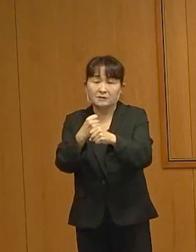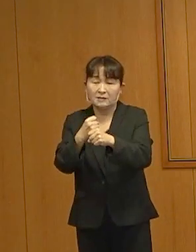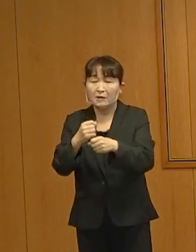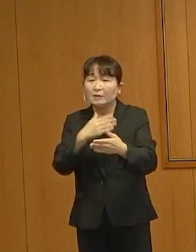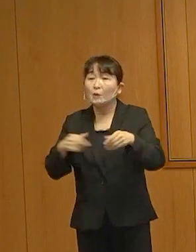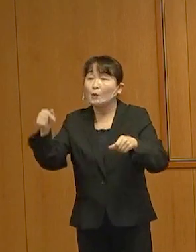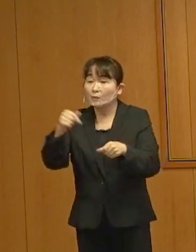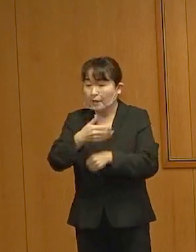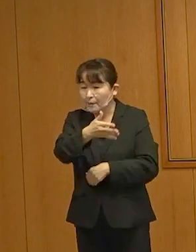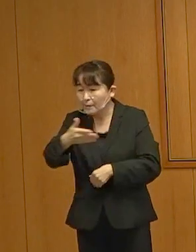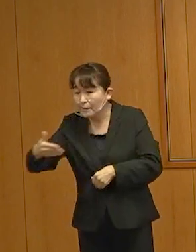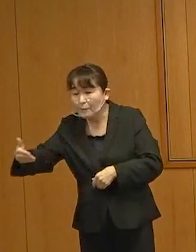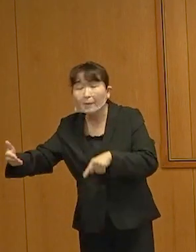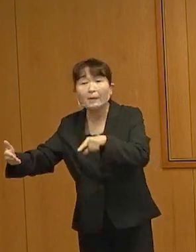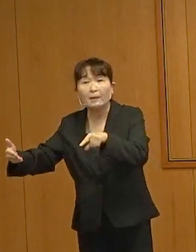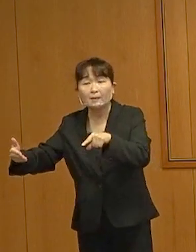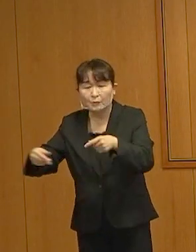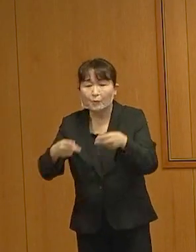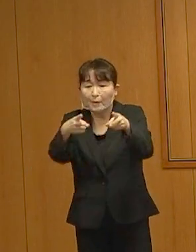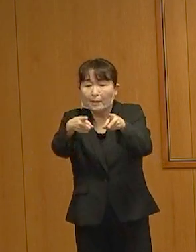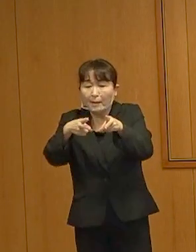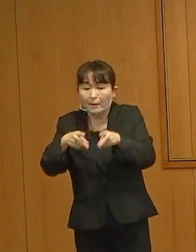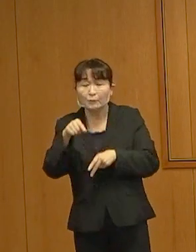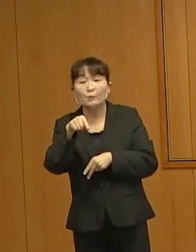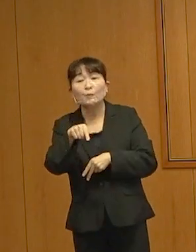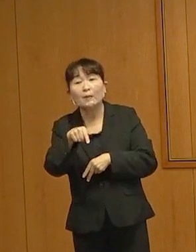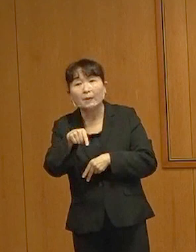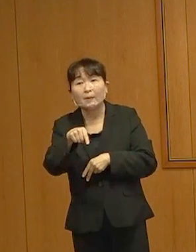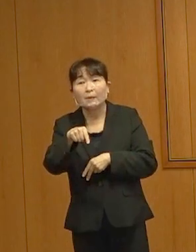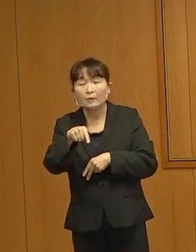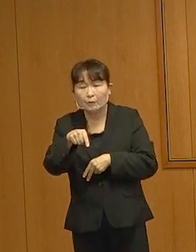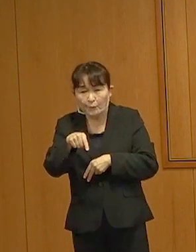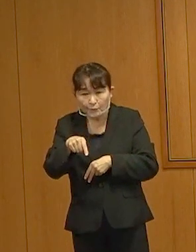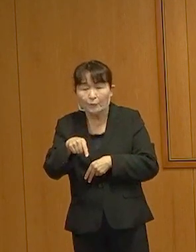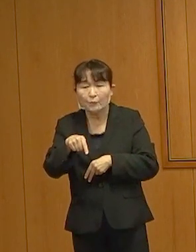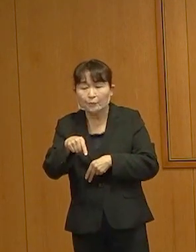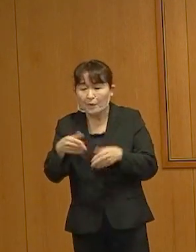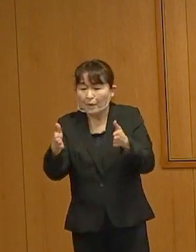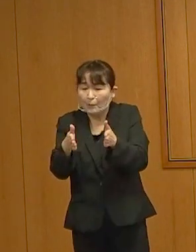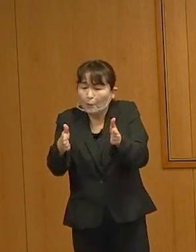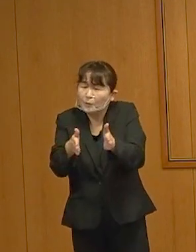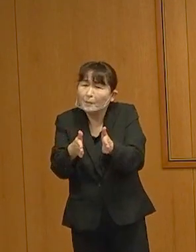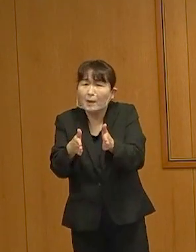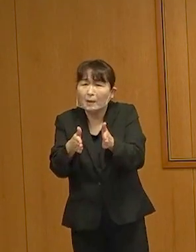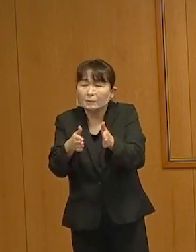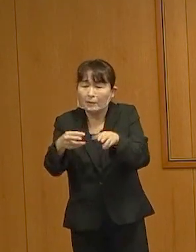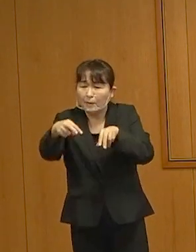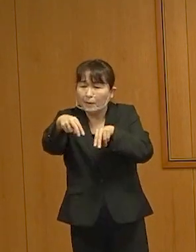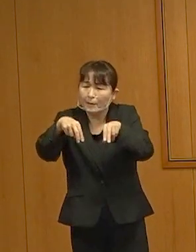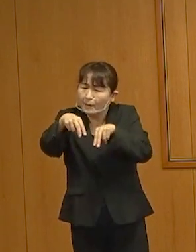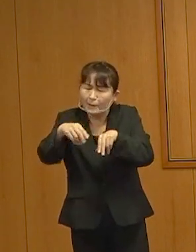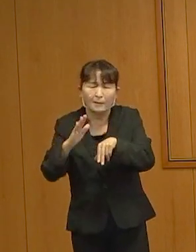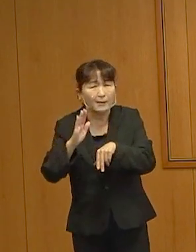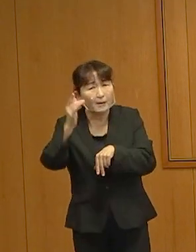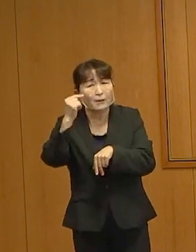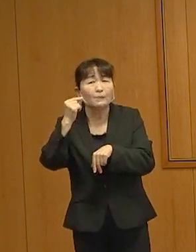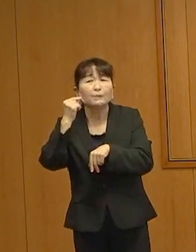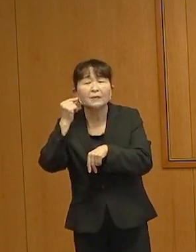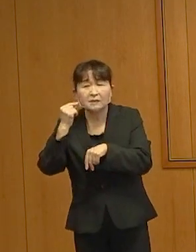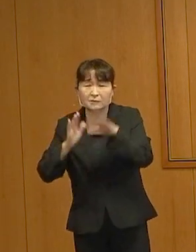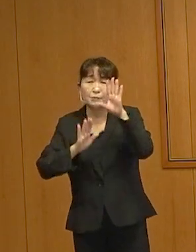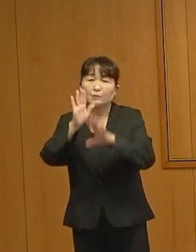清武川に架かる新町橋でございますが、幅員も狭く歩道の未設置地域でありまして